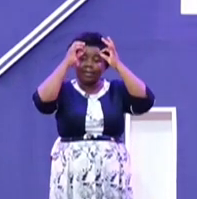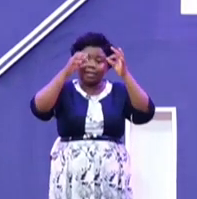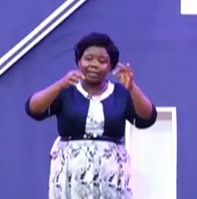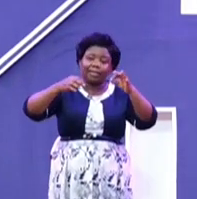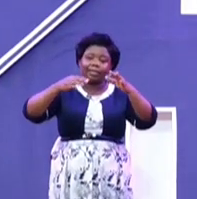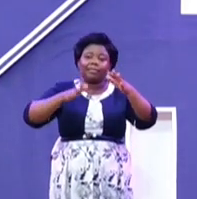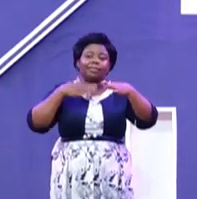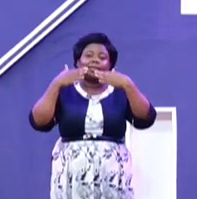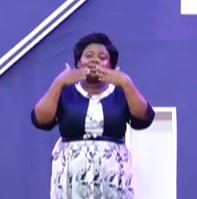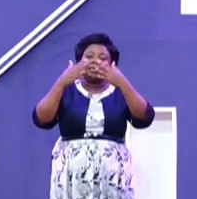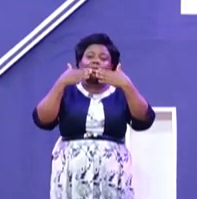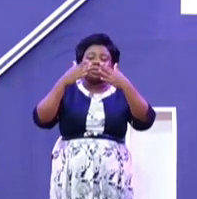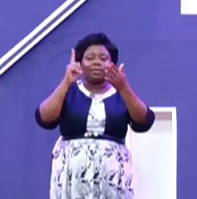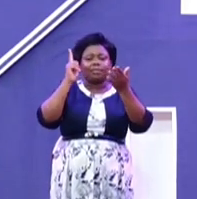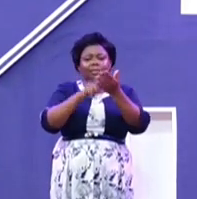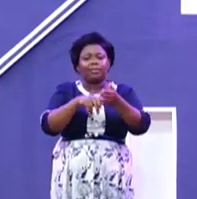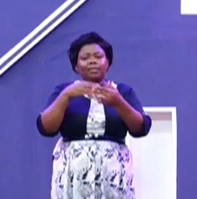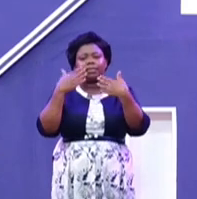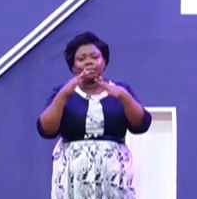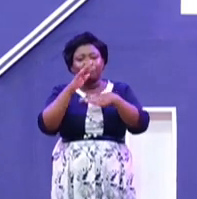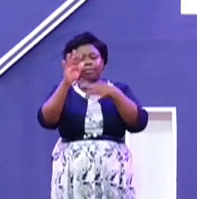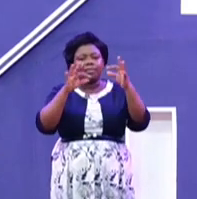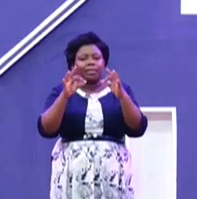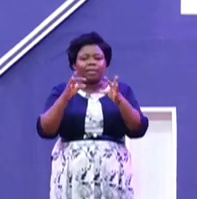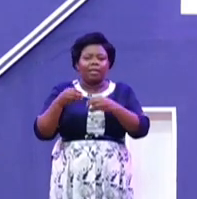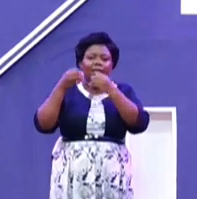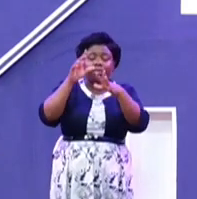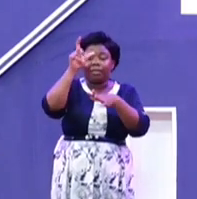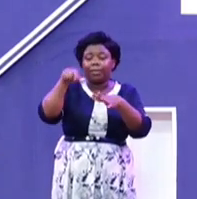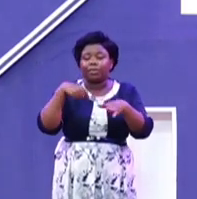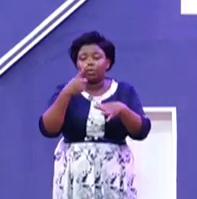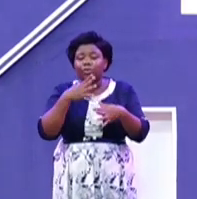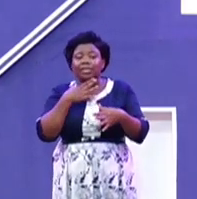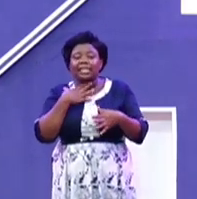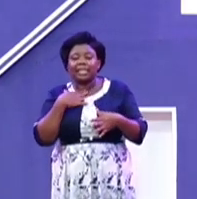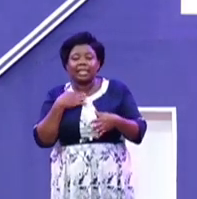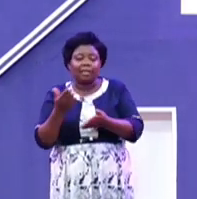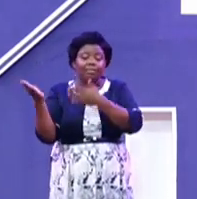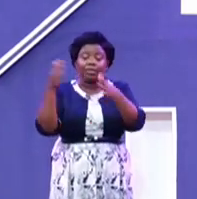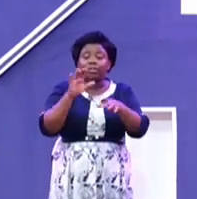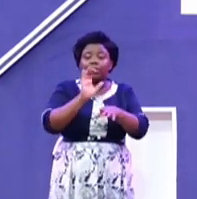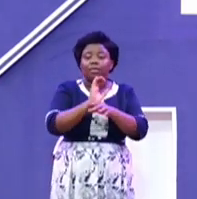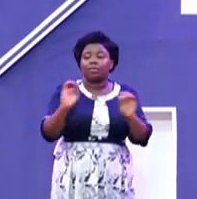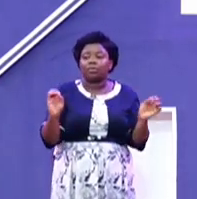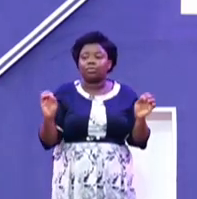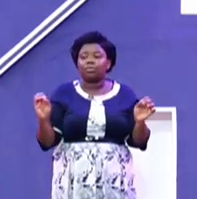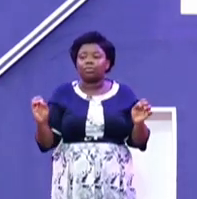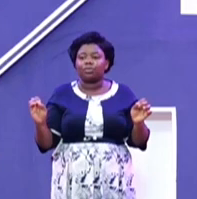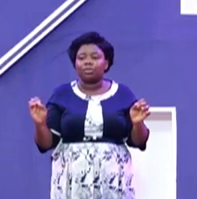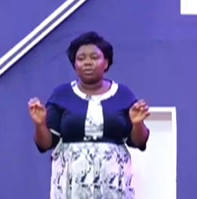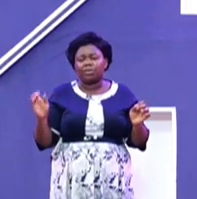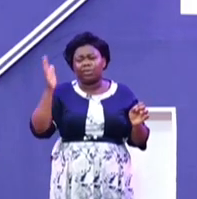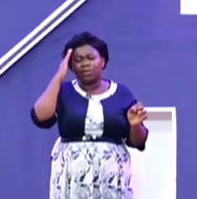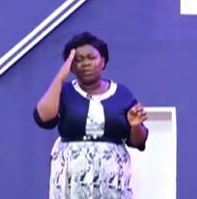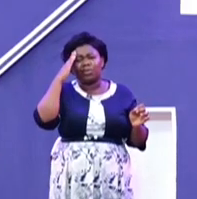okwebaza kwange ne nkukwata ne nkuwa omuntu ali mu bwetaavu ne sitakuleeta ku chaachi omanyi